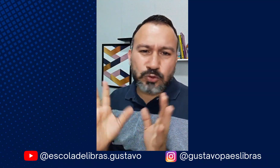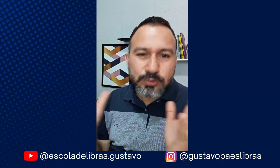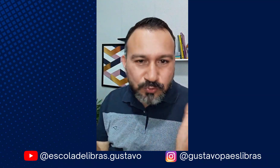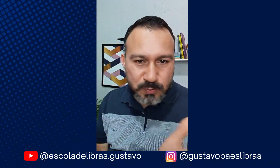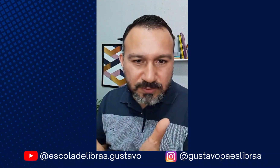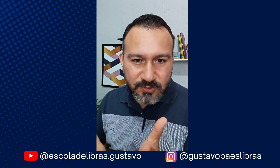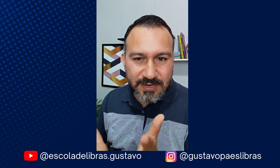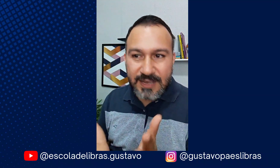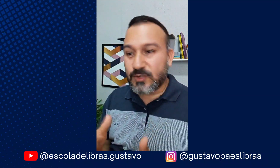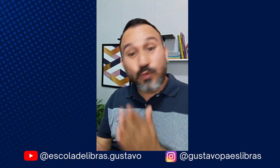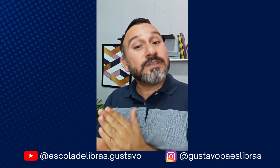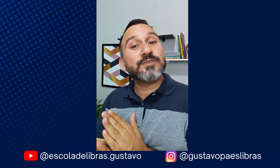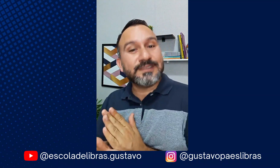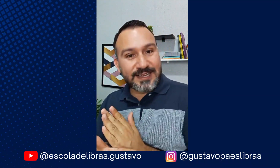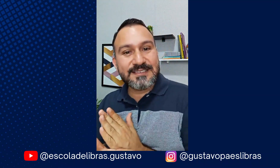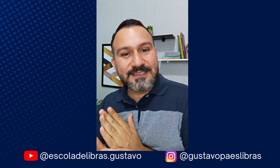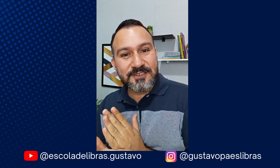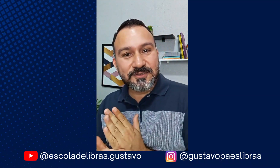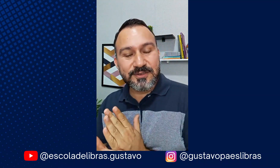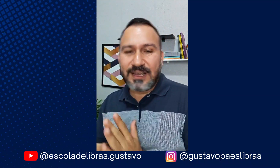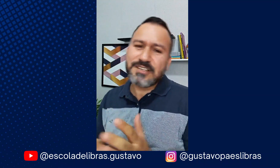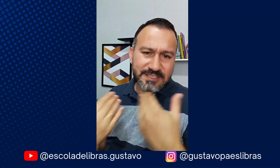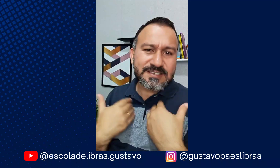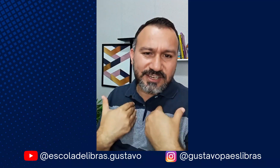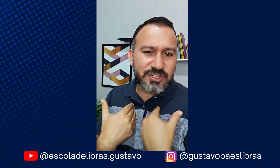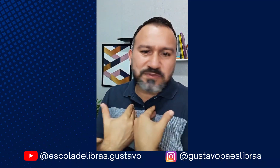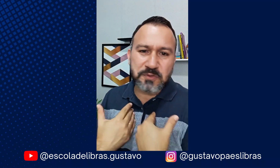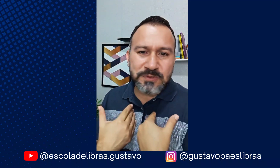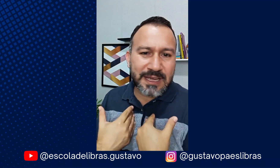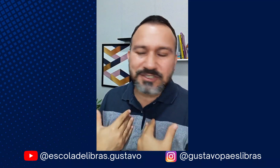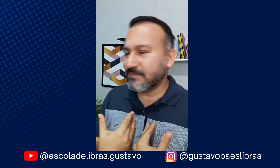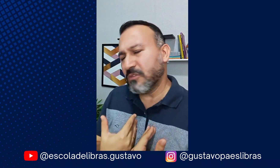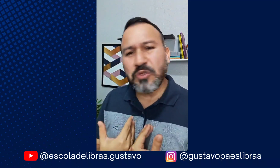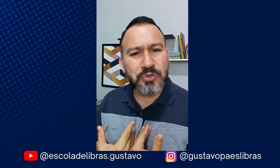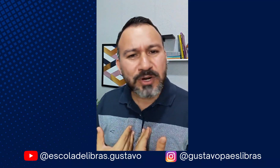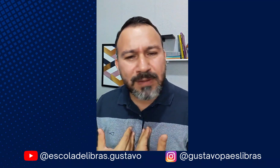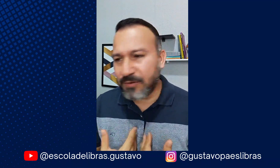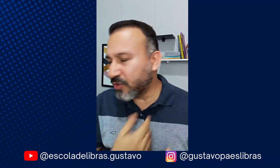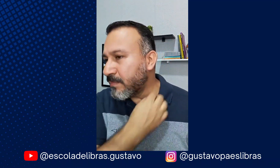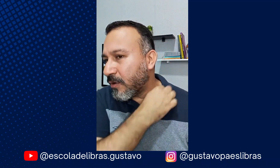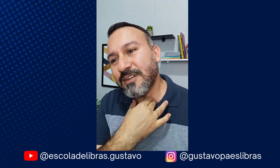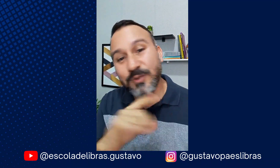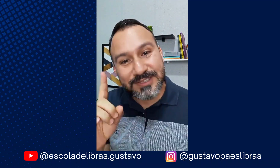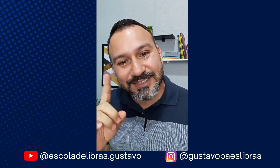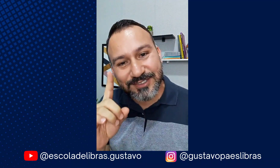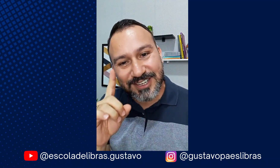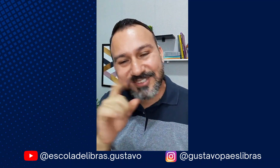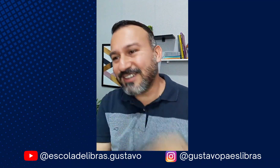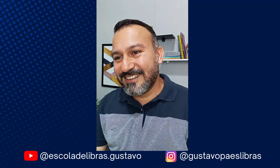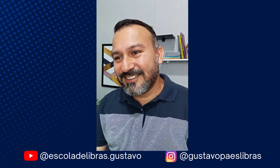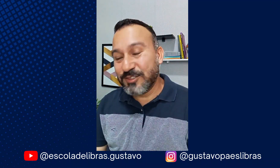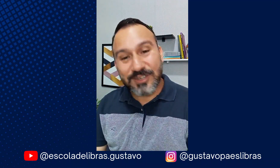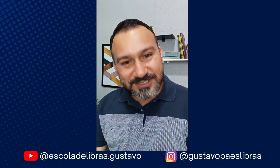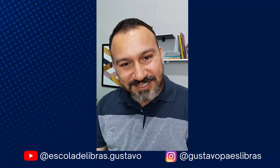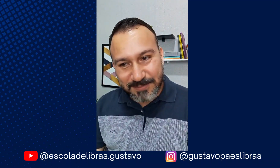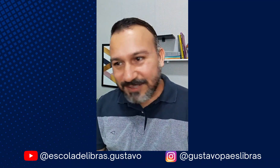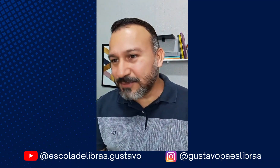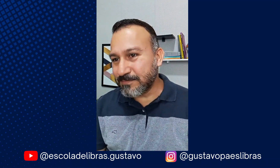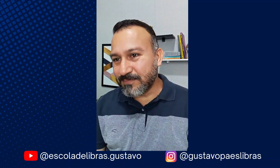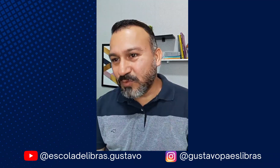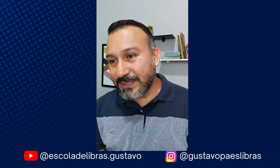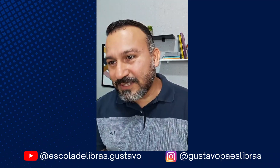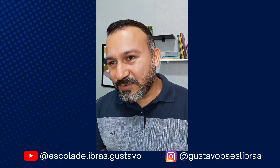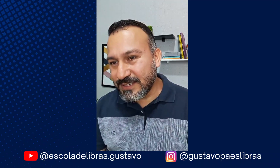para todos os profissionais, quando acontece isso, a gente sente dificuldade. Normal. No entanto, olha só, no nosso